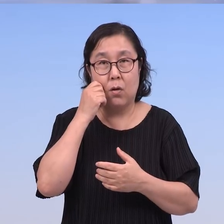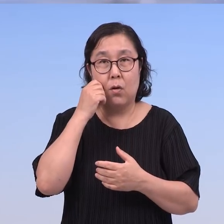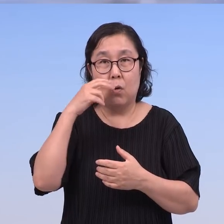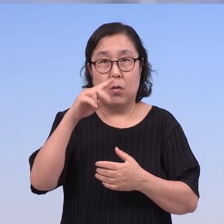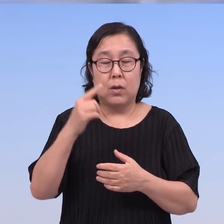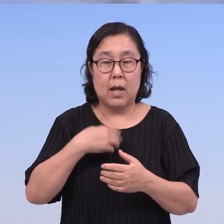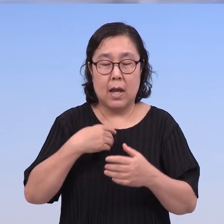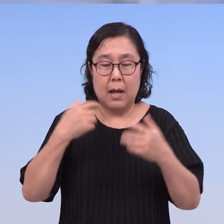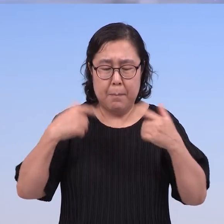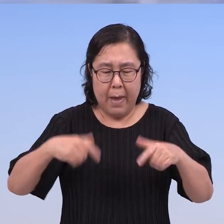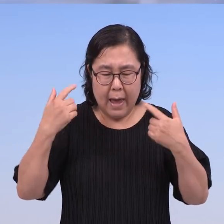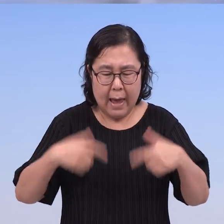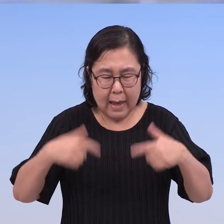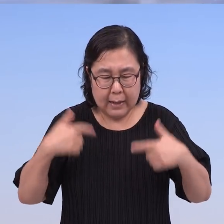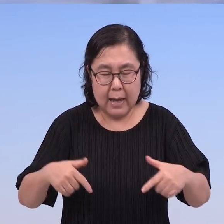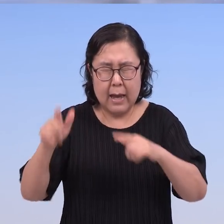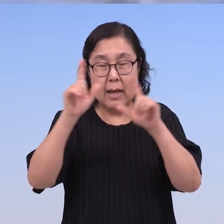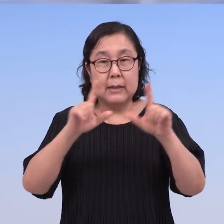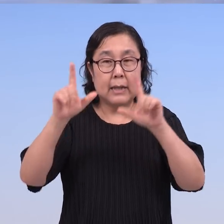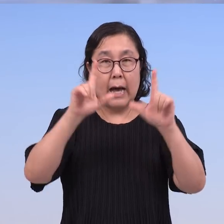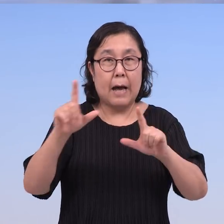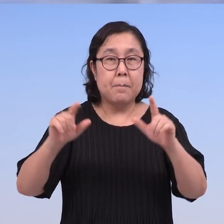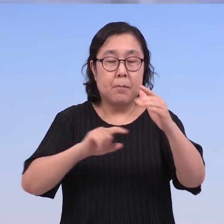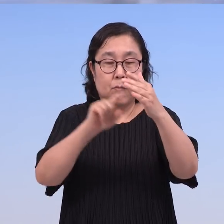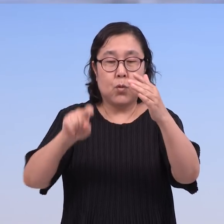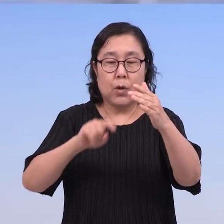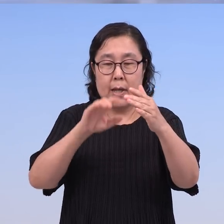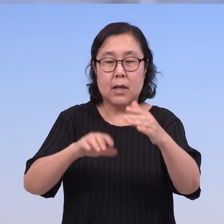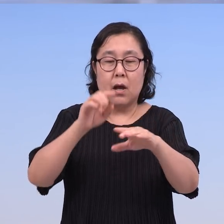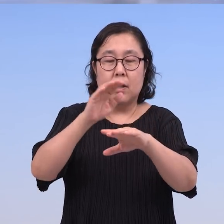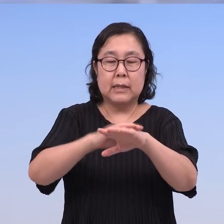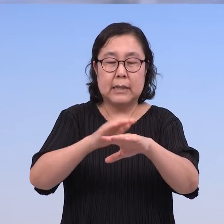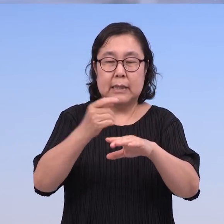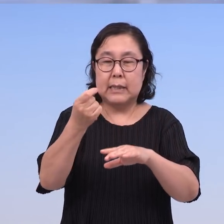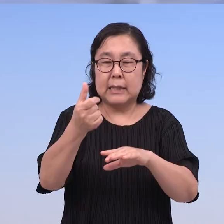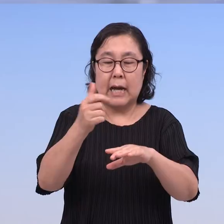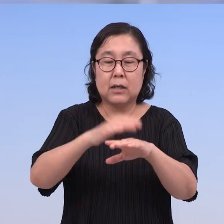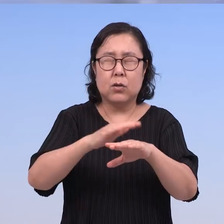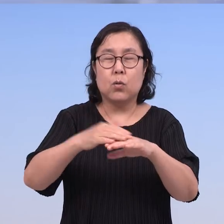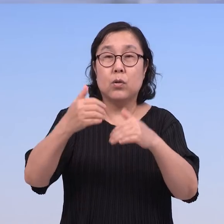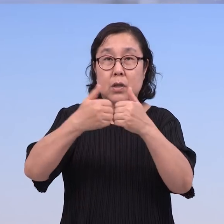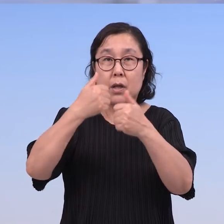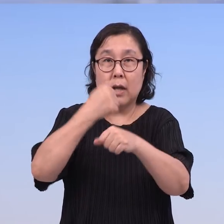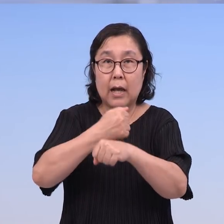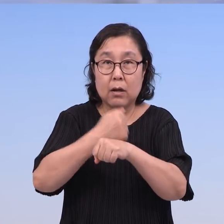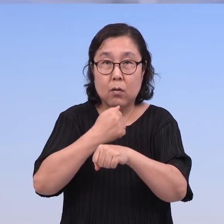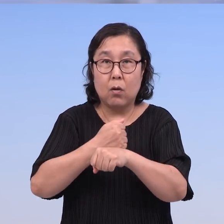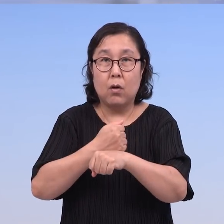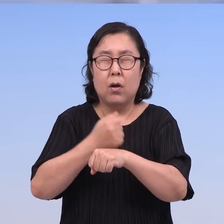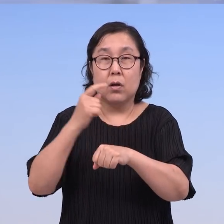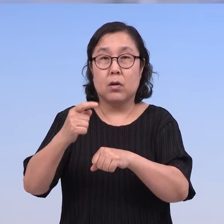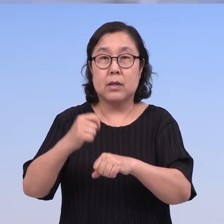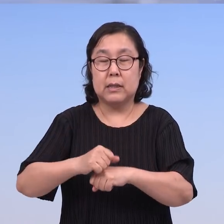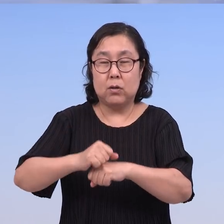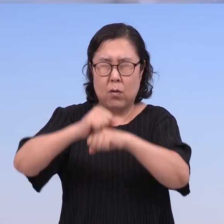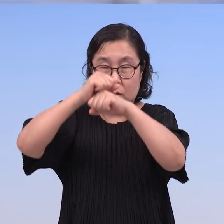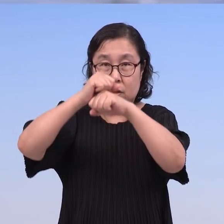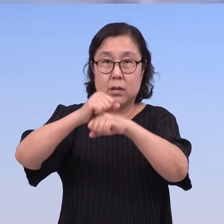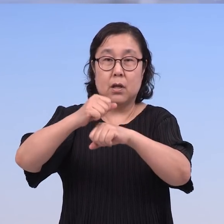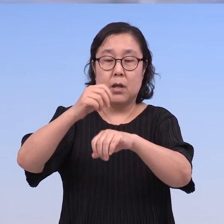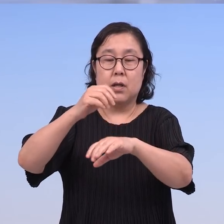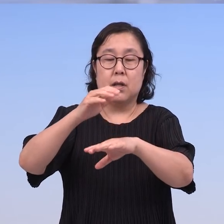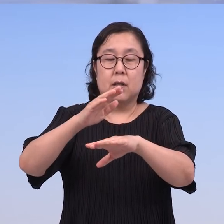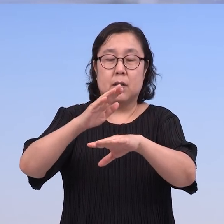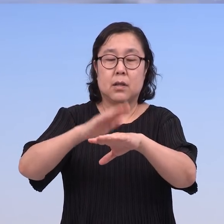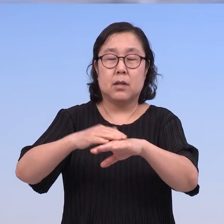할지라도 일상 속에서 우리 작은 성취감, 그 작은 도전을 하고 그 작은 성취감, 저는 그런